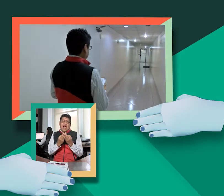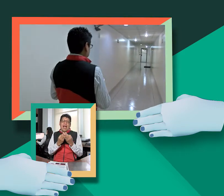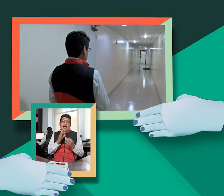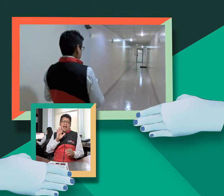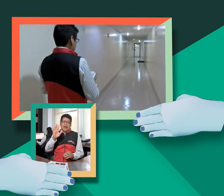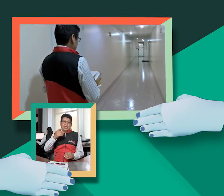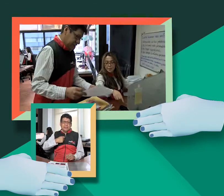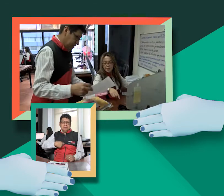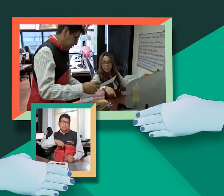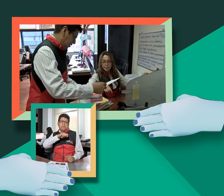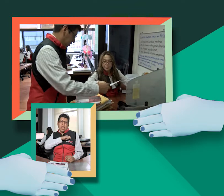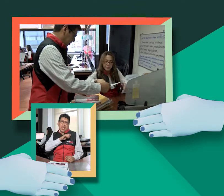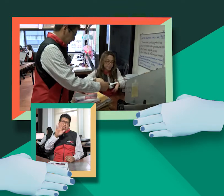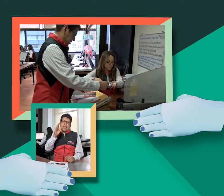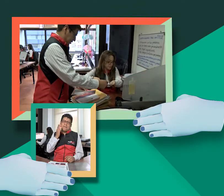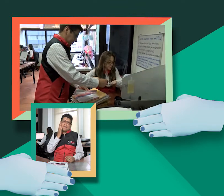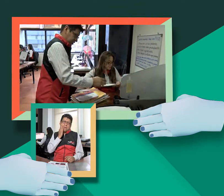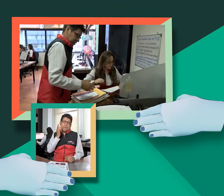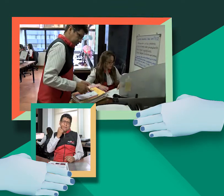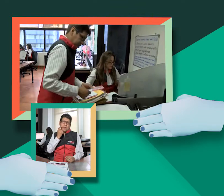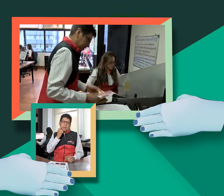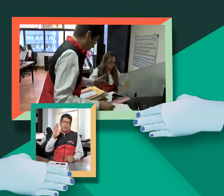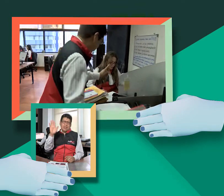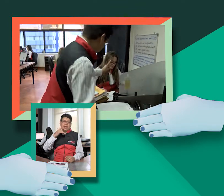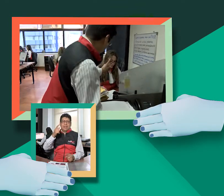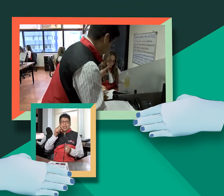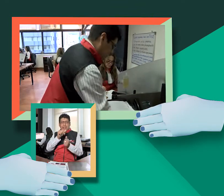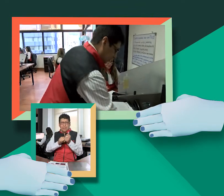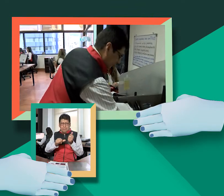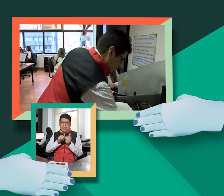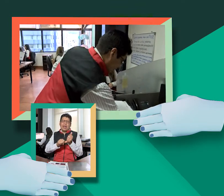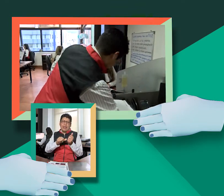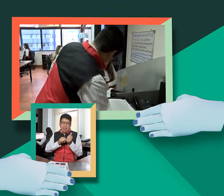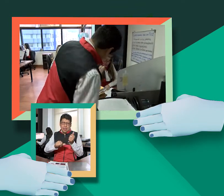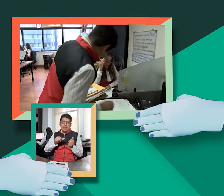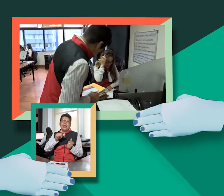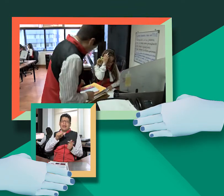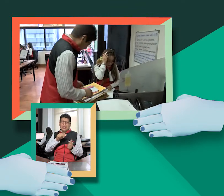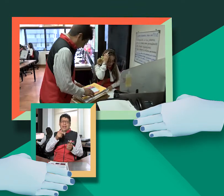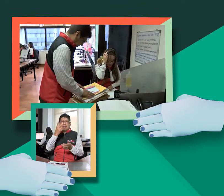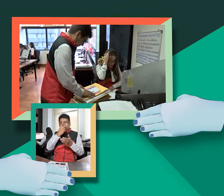contenta mi familia mi hermana